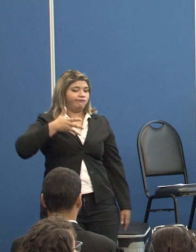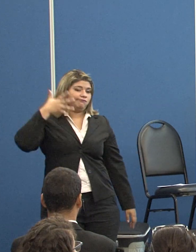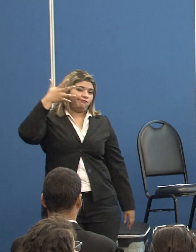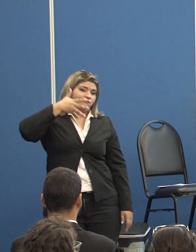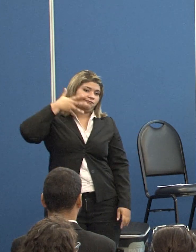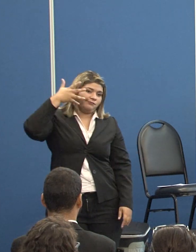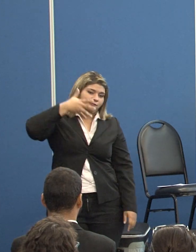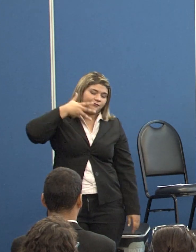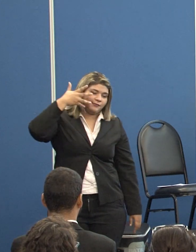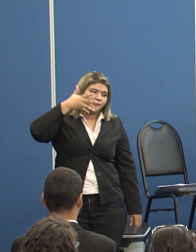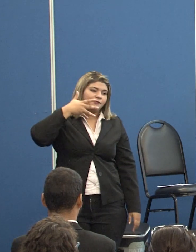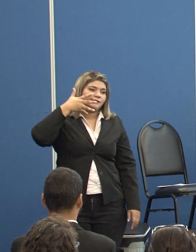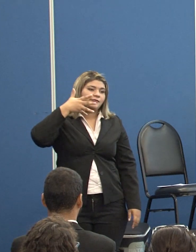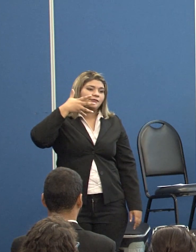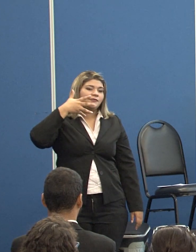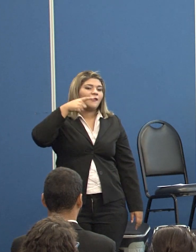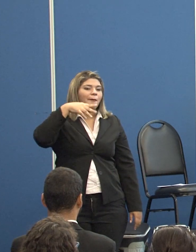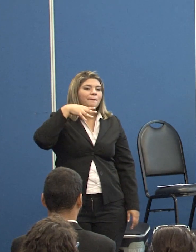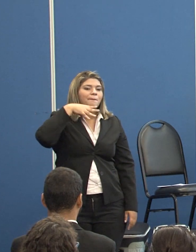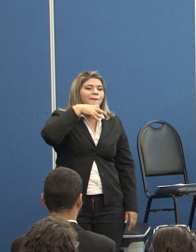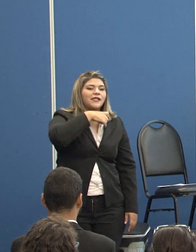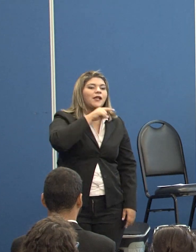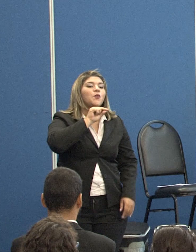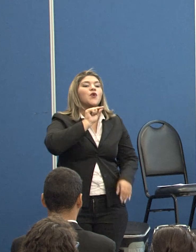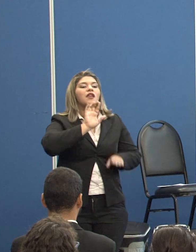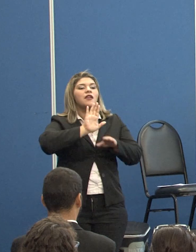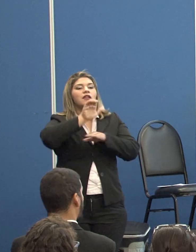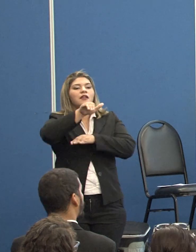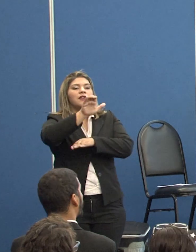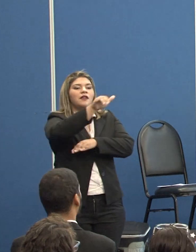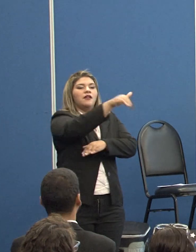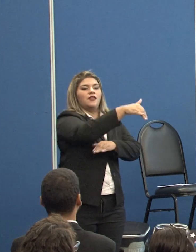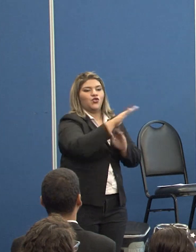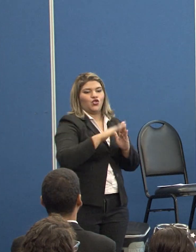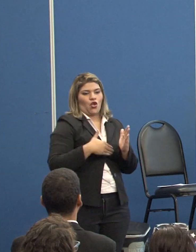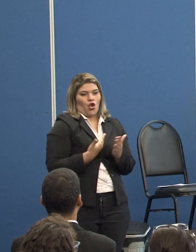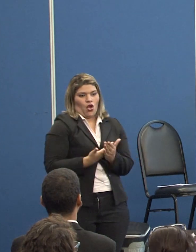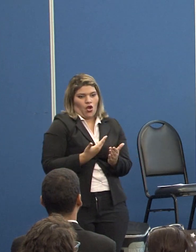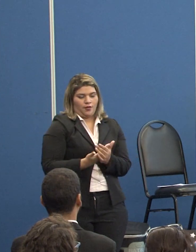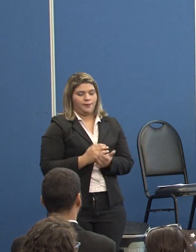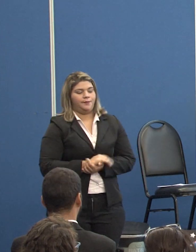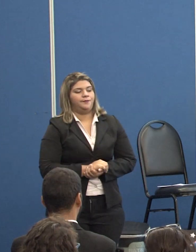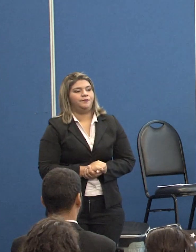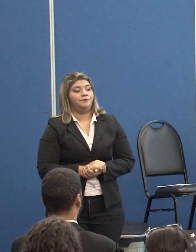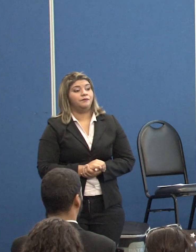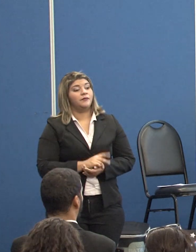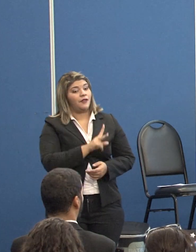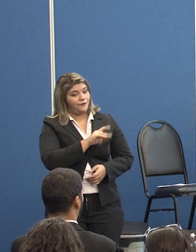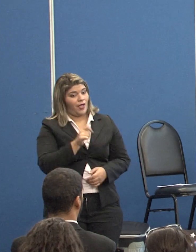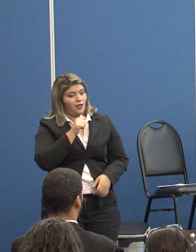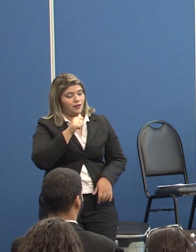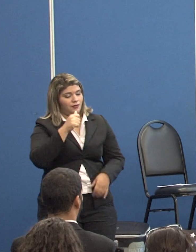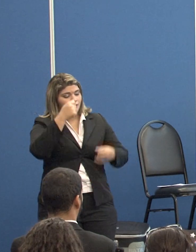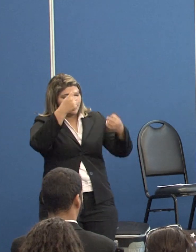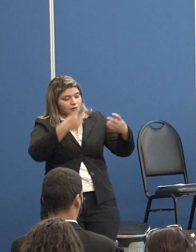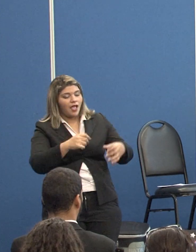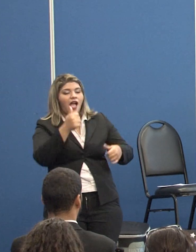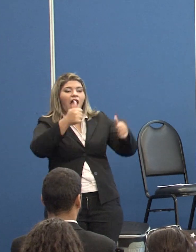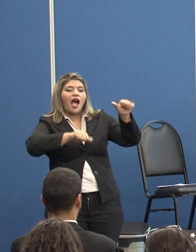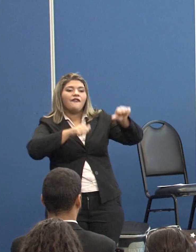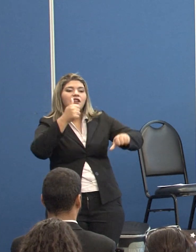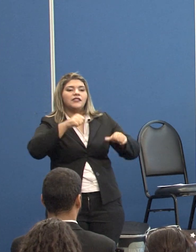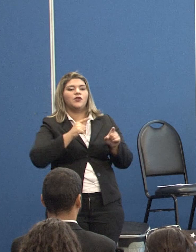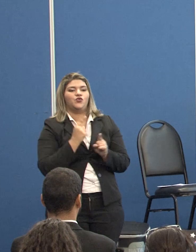seja por trás dos muros da escola. Então, nós vamos começar com a avaliação de diagnose, entendendo